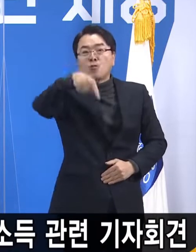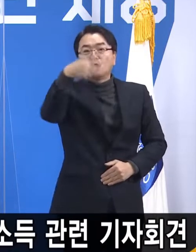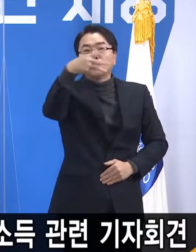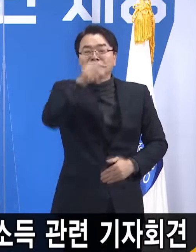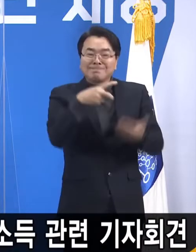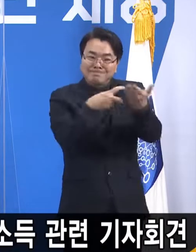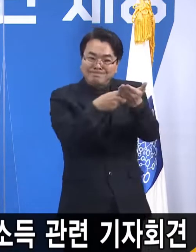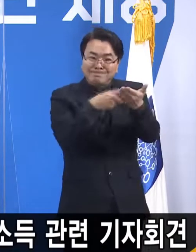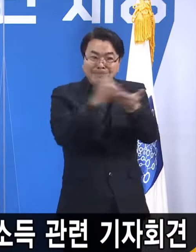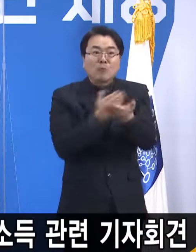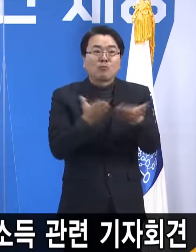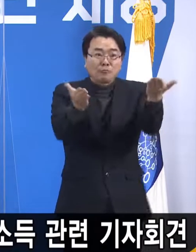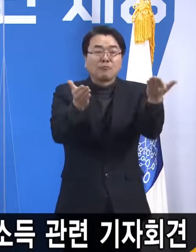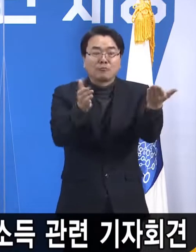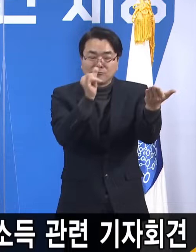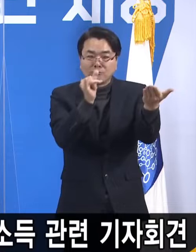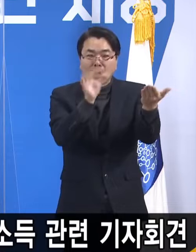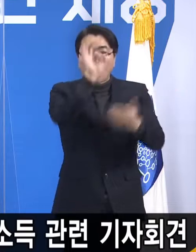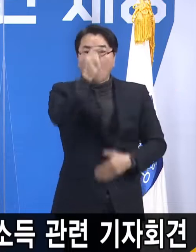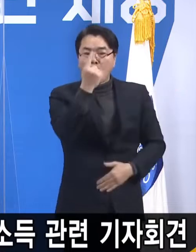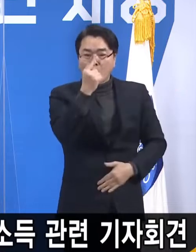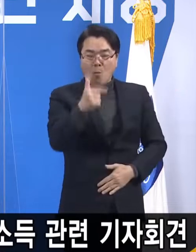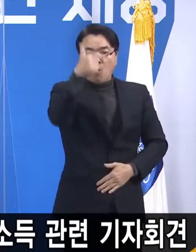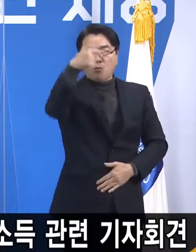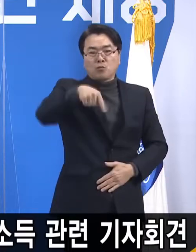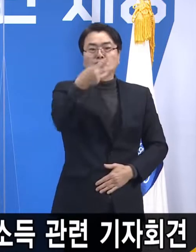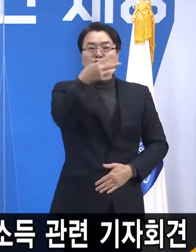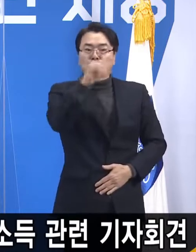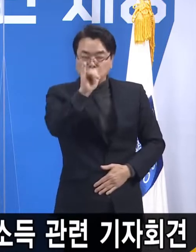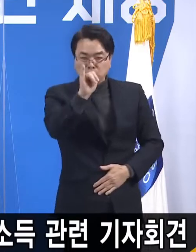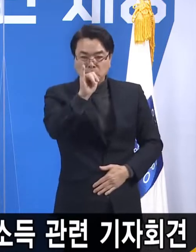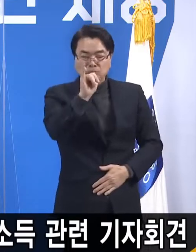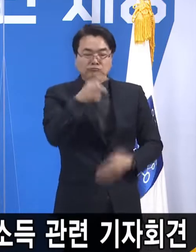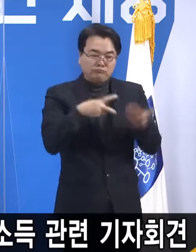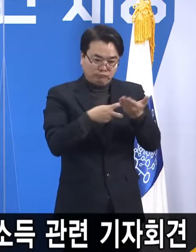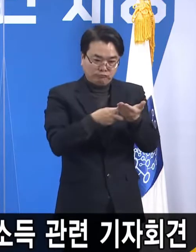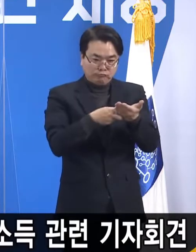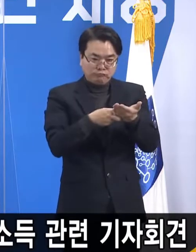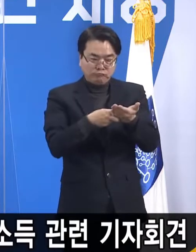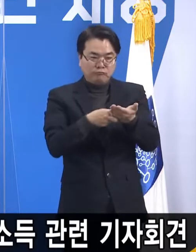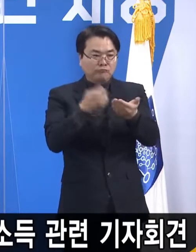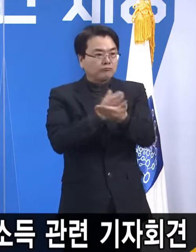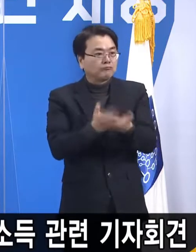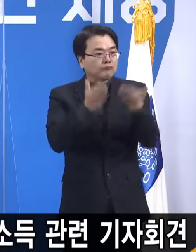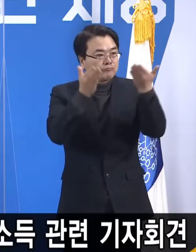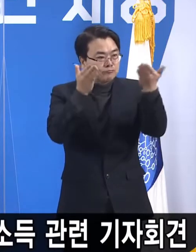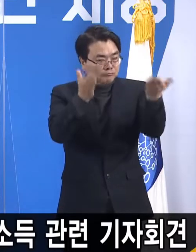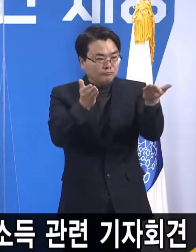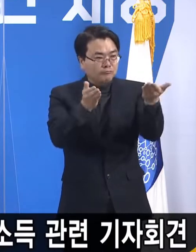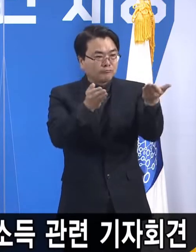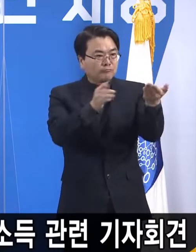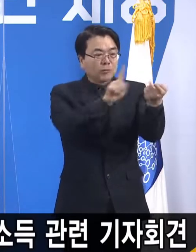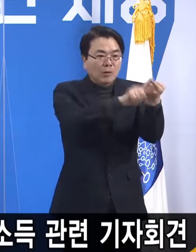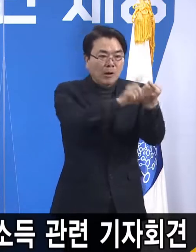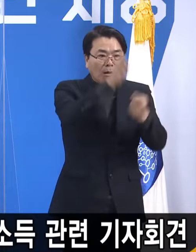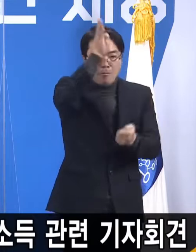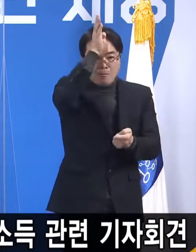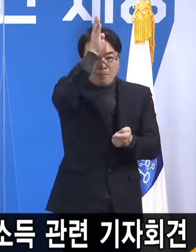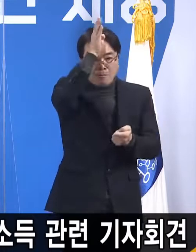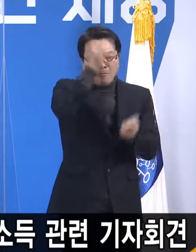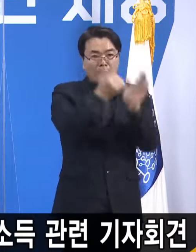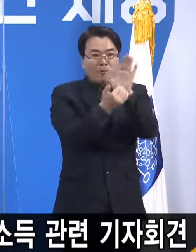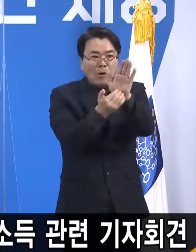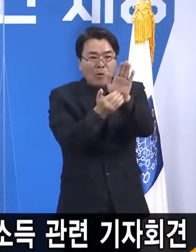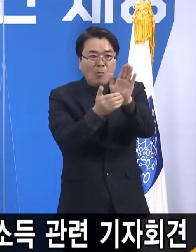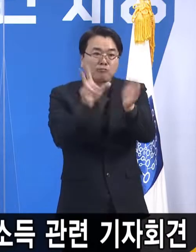합니다. 온누리 상품권을 공급해서 소비를 하게 하는 것이 방역에 문제가 없다면